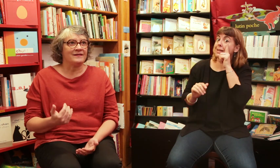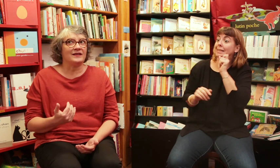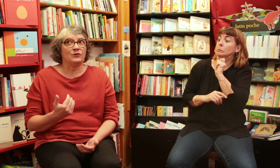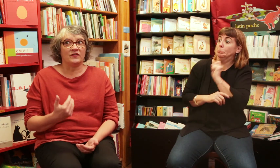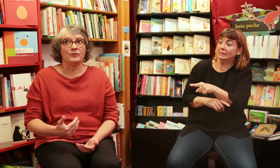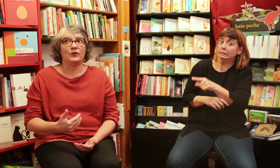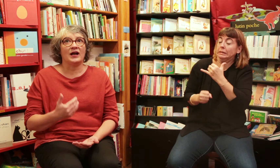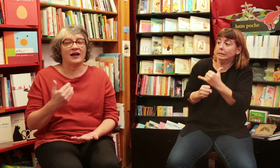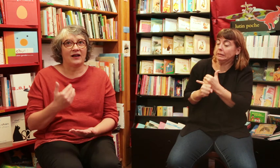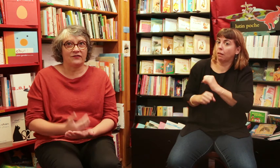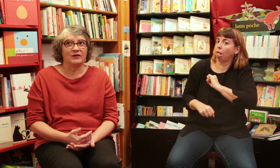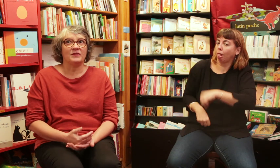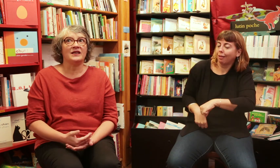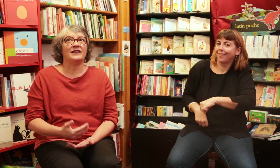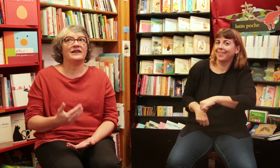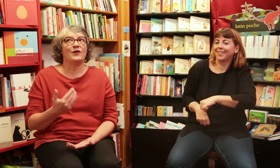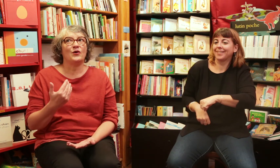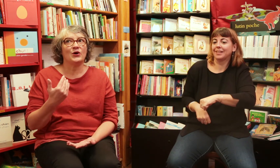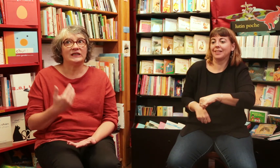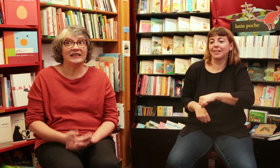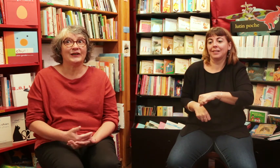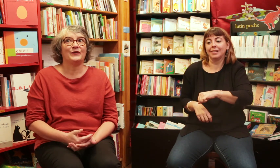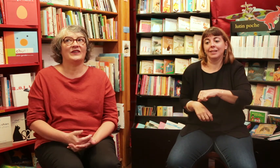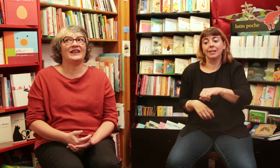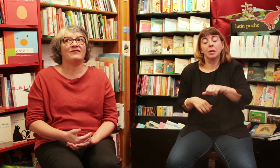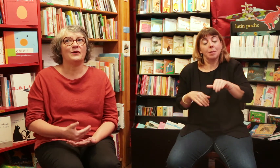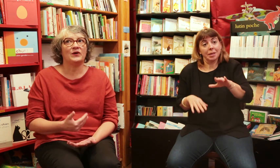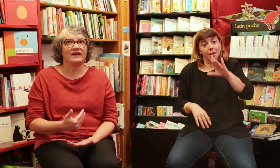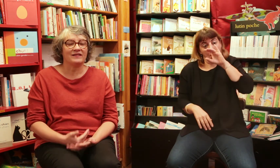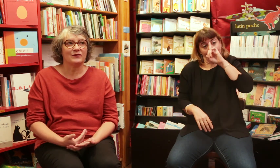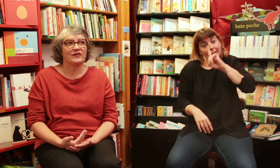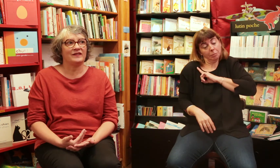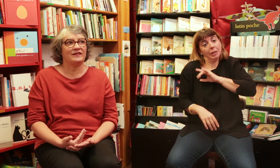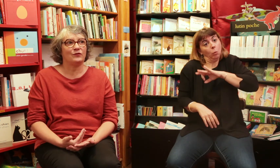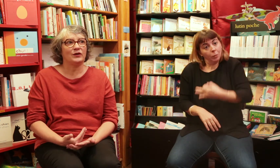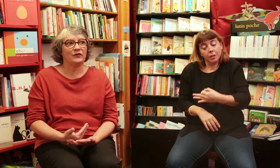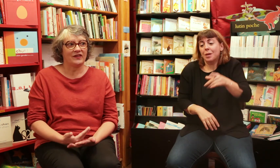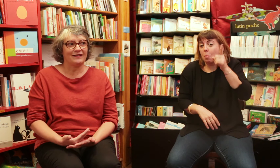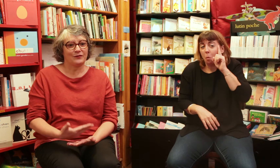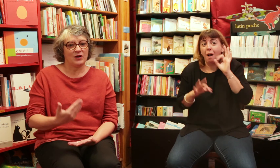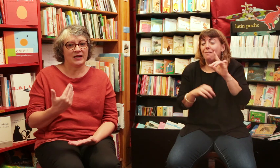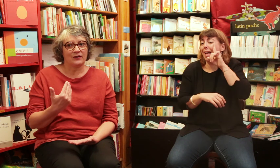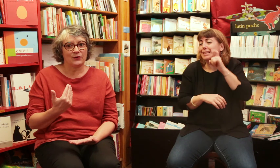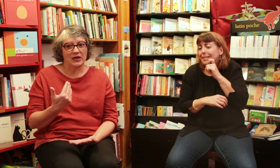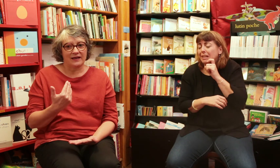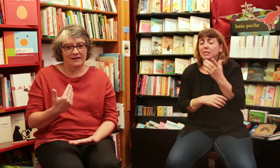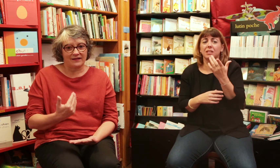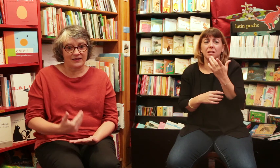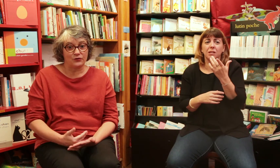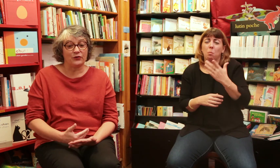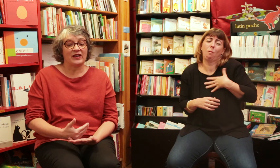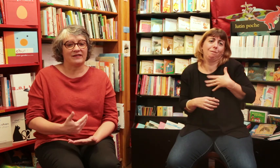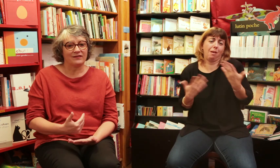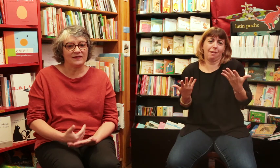Mais c'était aussi pour affirmer et encore dire que ça n'avait aucun sens, cette histoire de sexe, quoi. Et que